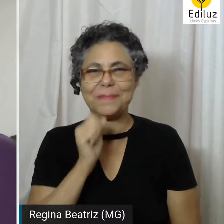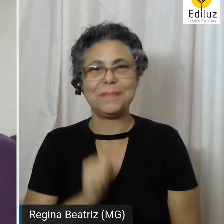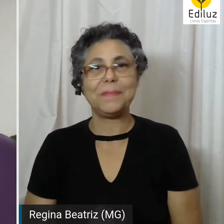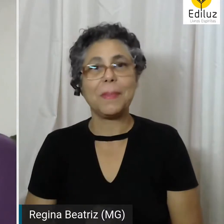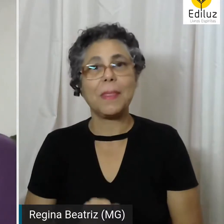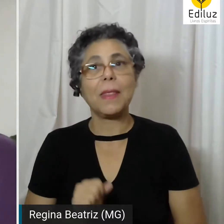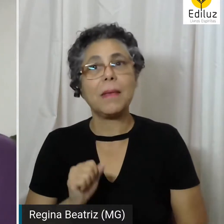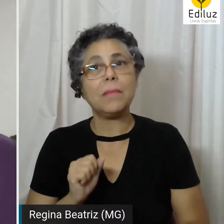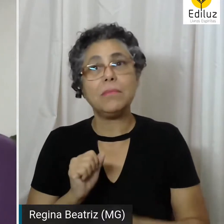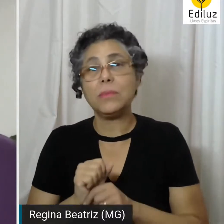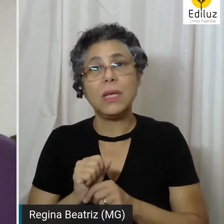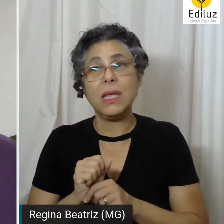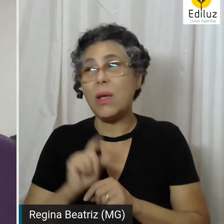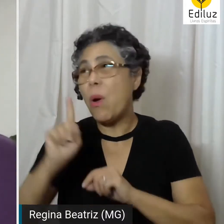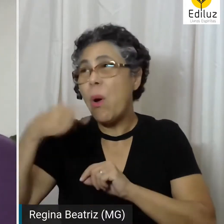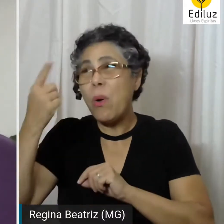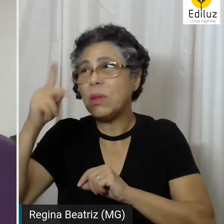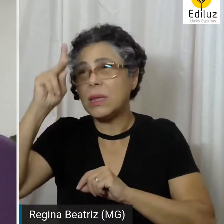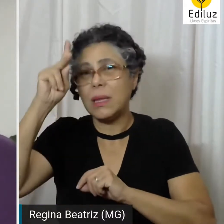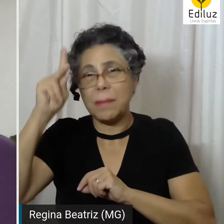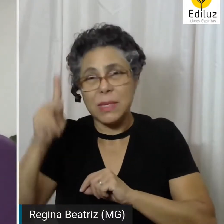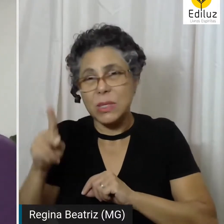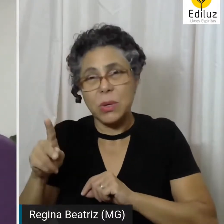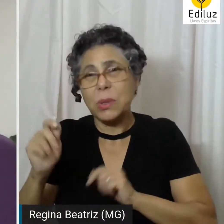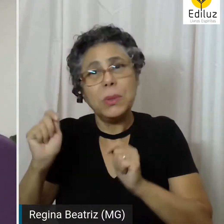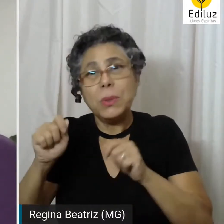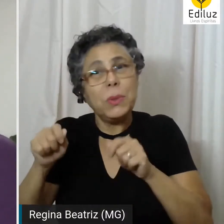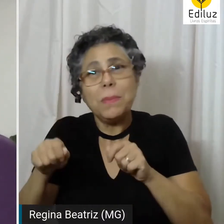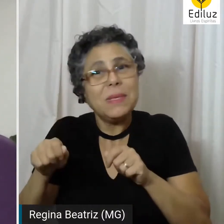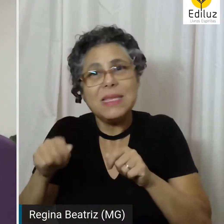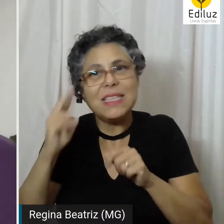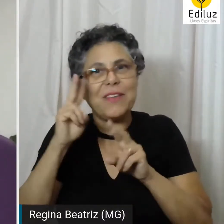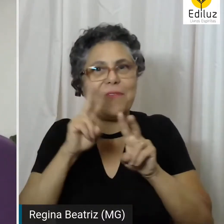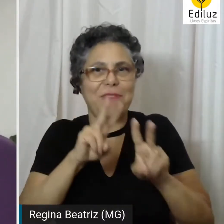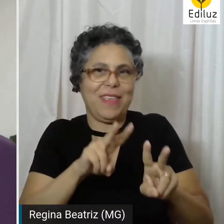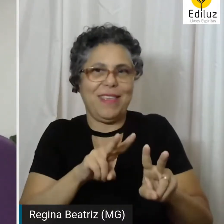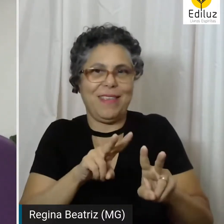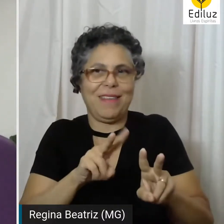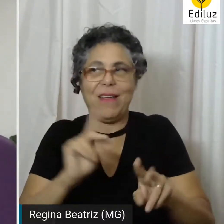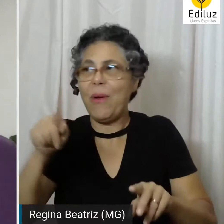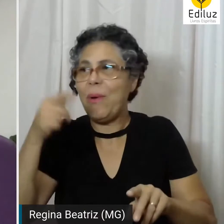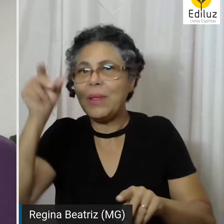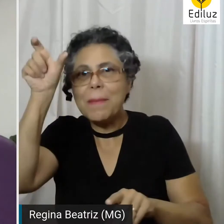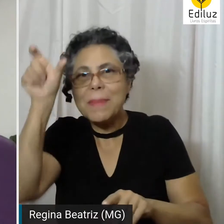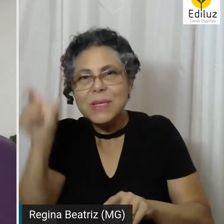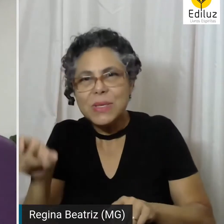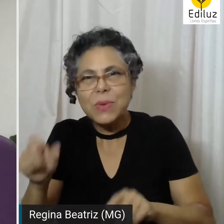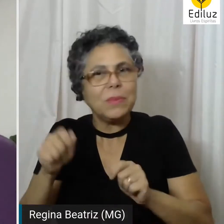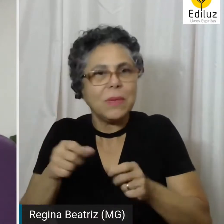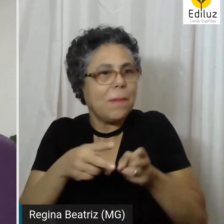Que não seja visto, que não seja percebido.